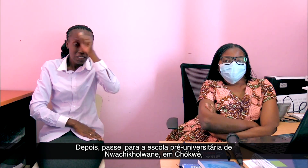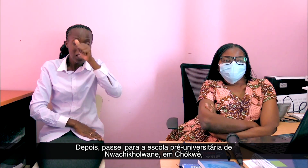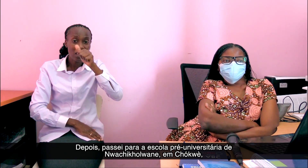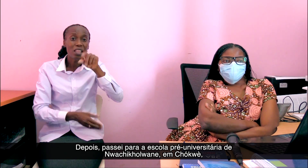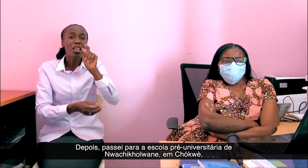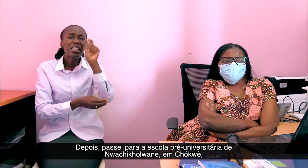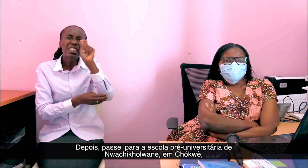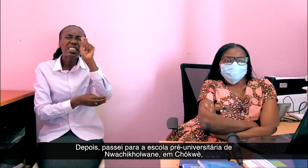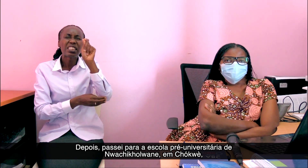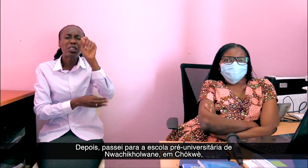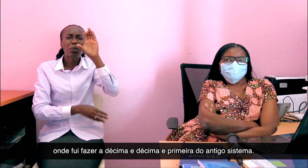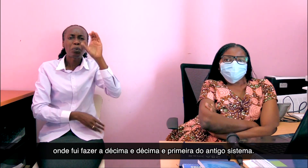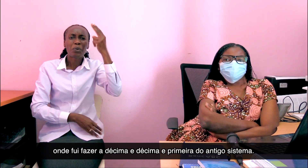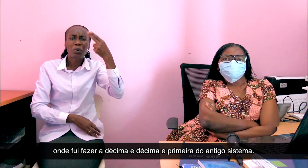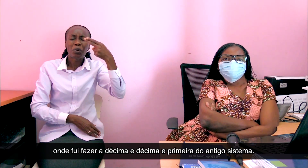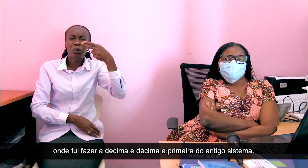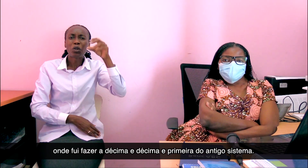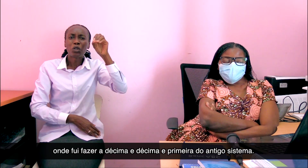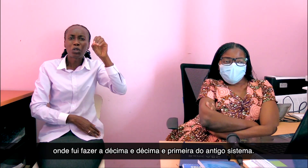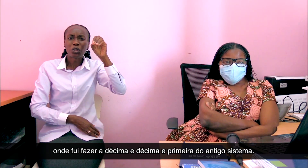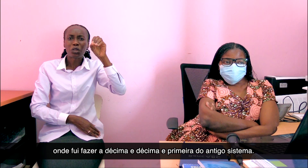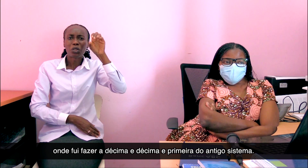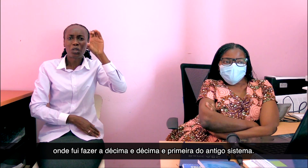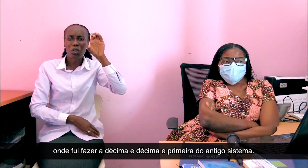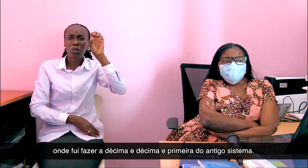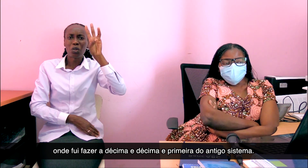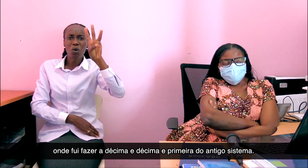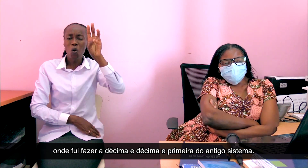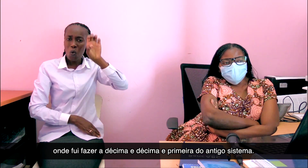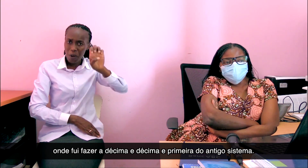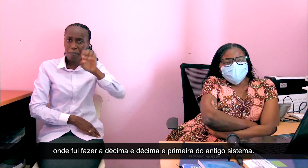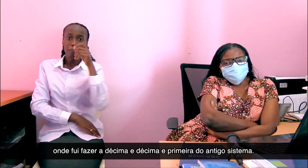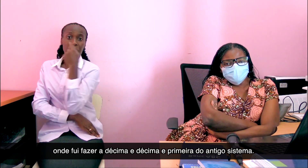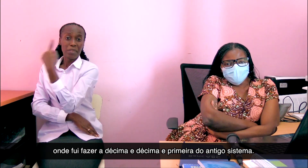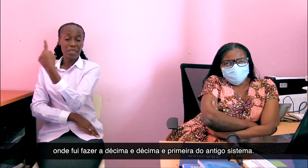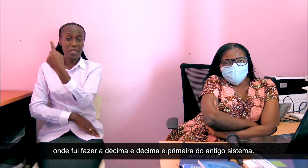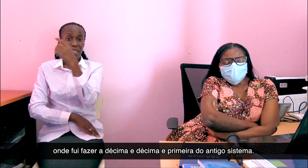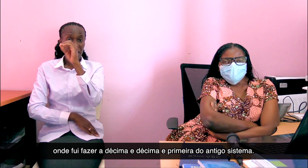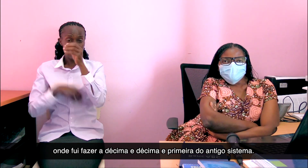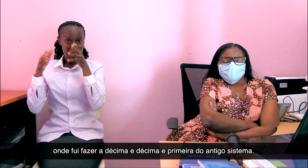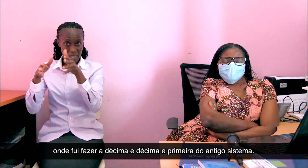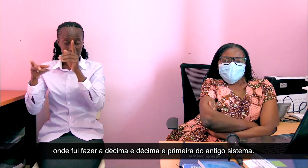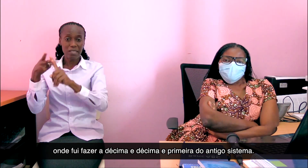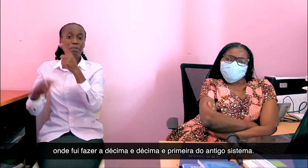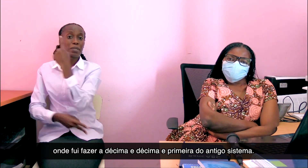no Shopping, onde fui fazer a 10ª e 11ª do antigo sistema.